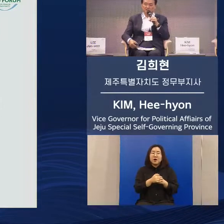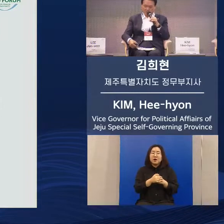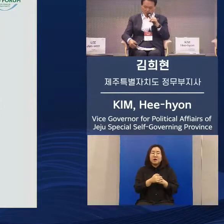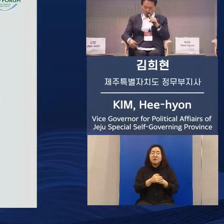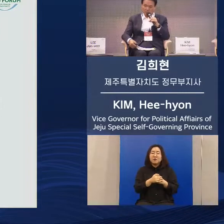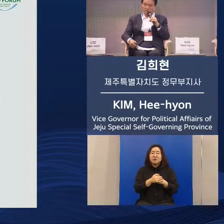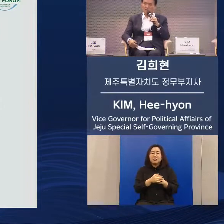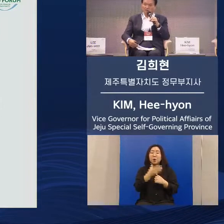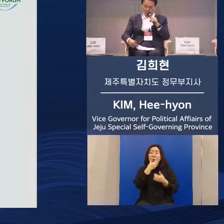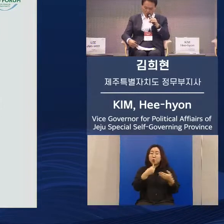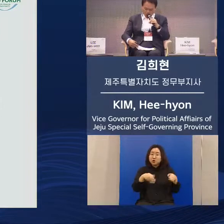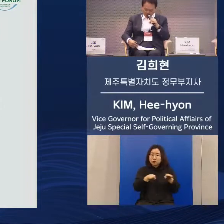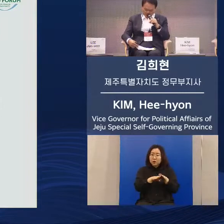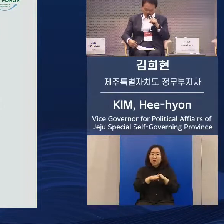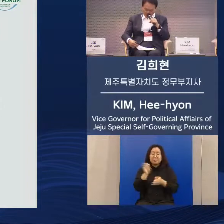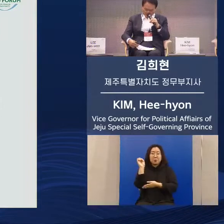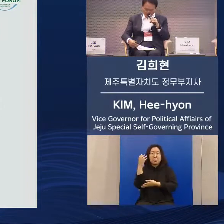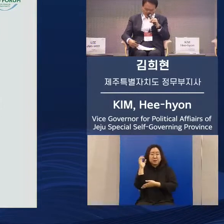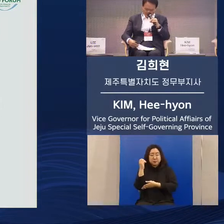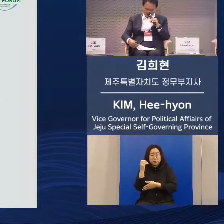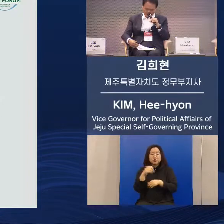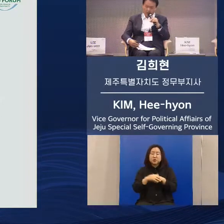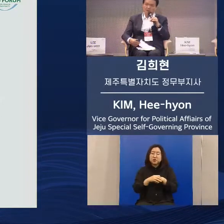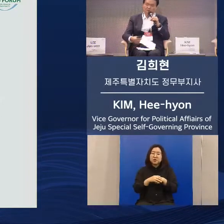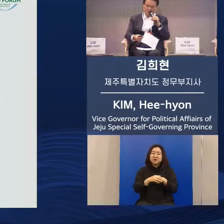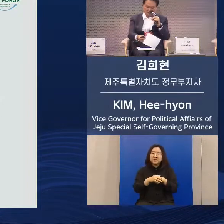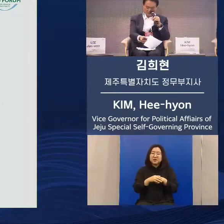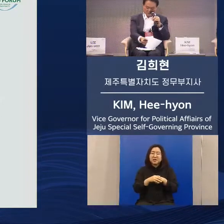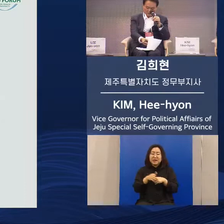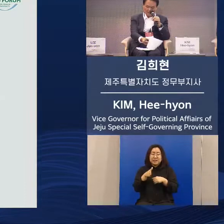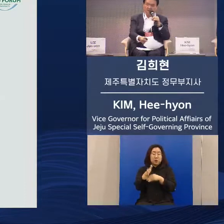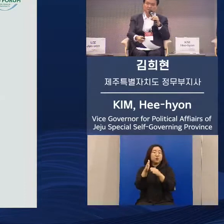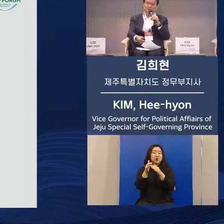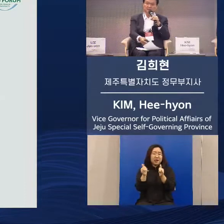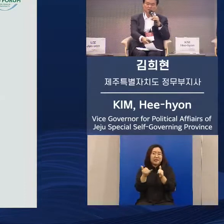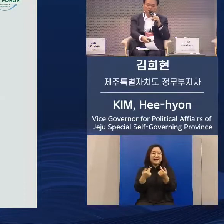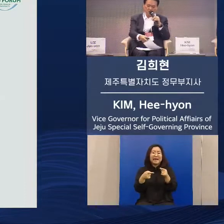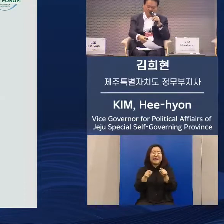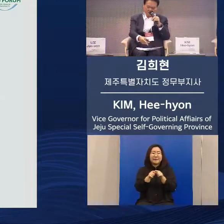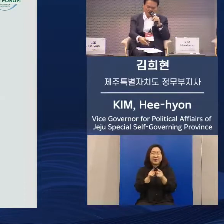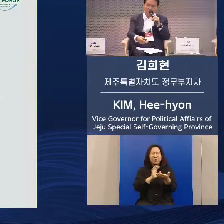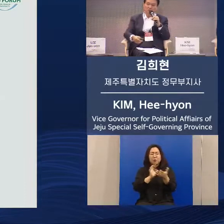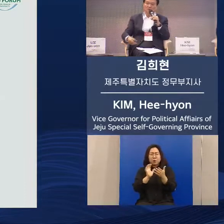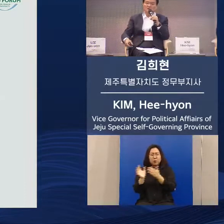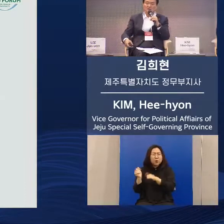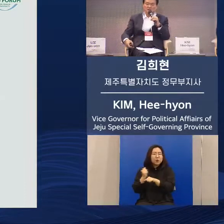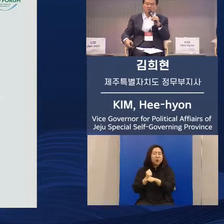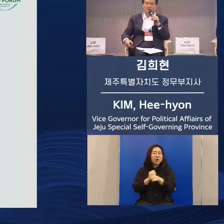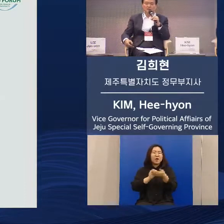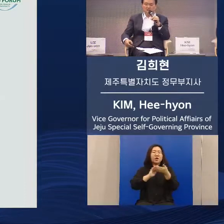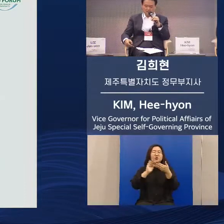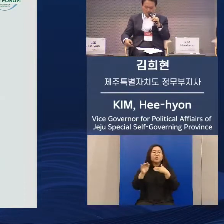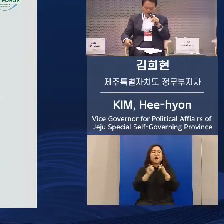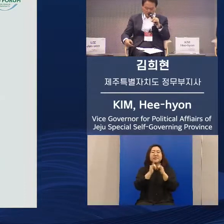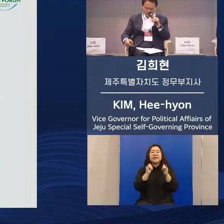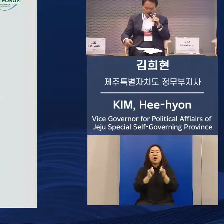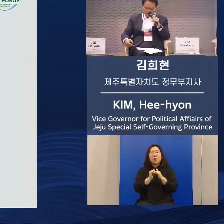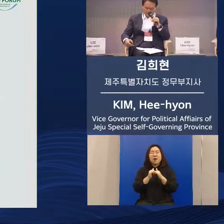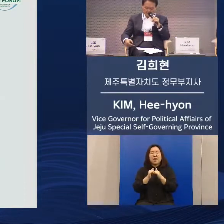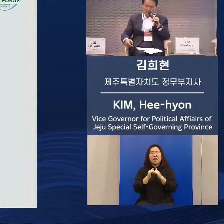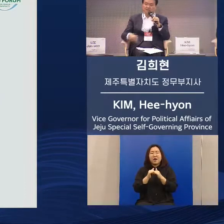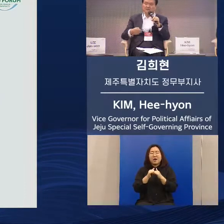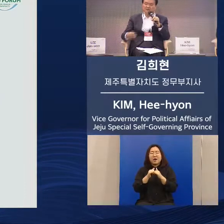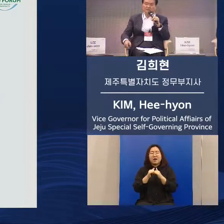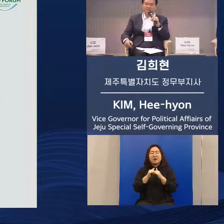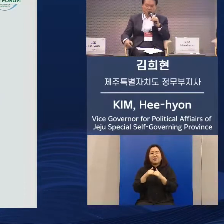복지관에서도 이렇게 오셨고, 언론사에도 이렇게 오셨는데, 앞으로 전문가들하고 학계에서 많은 논의를 거쳐가지고 사회를 약자를